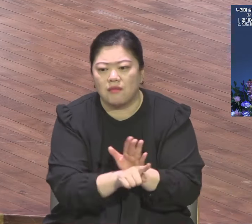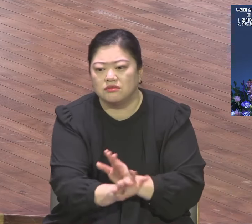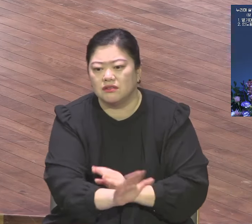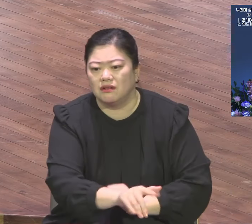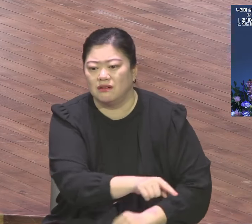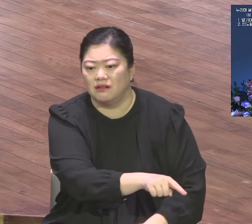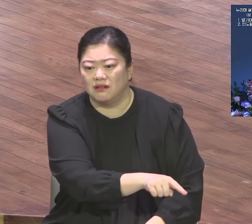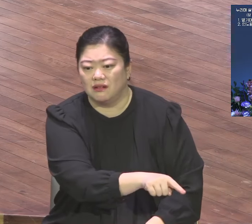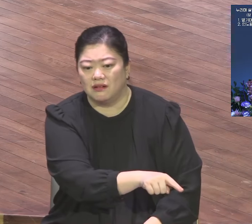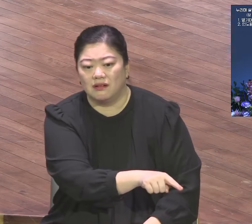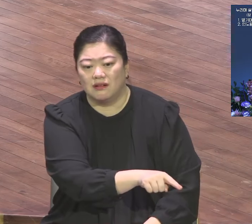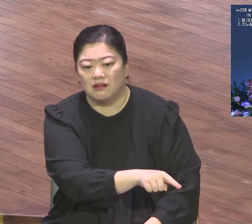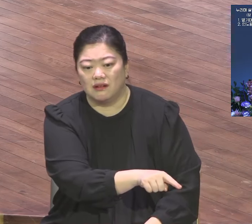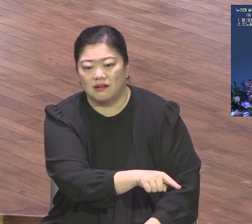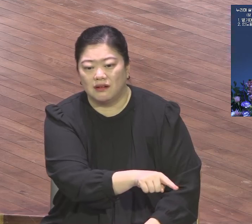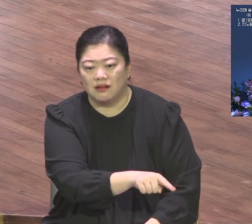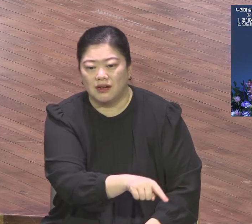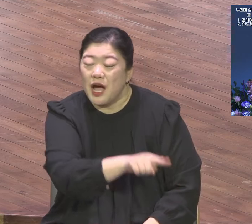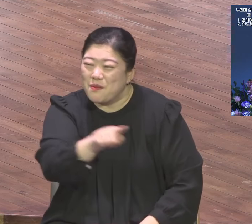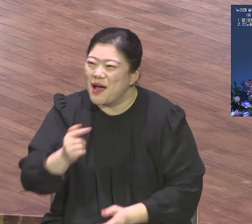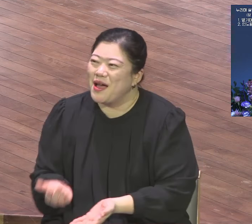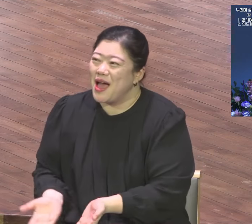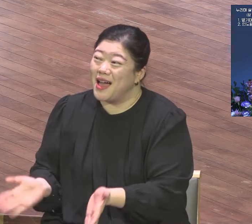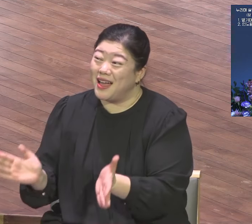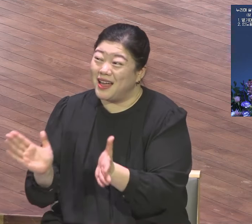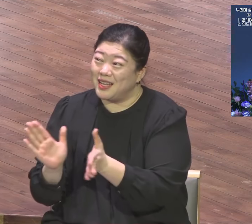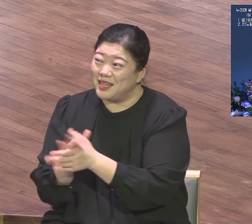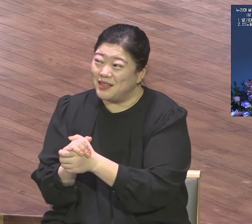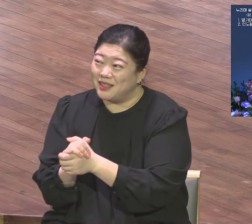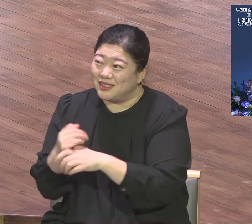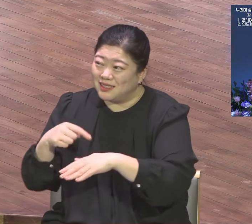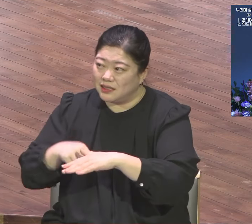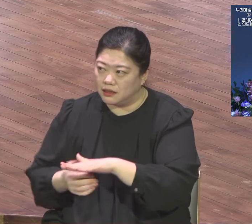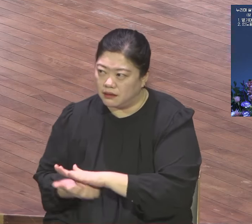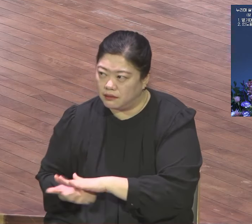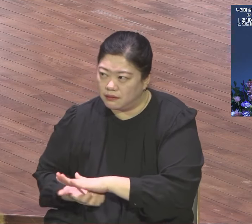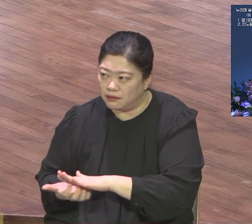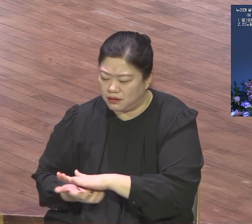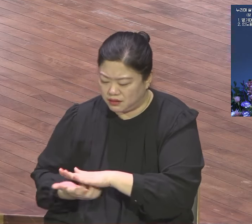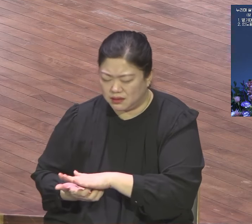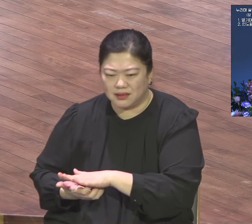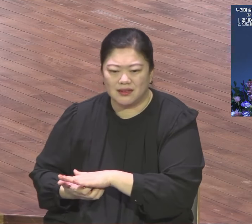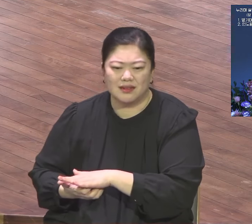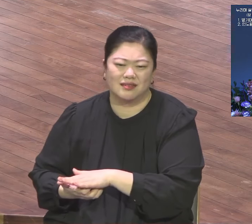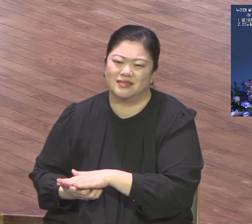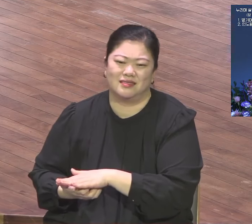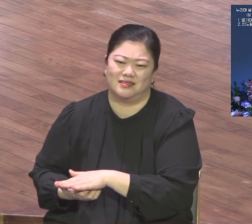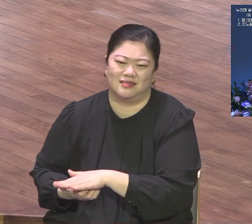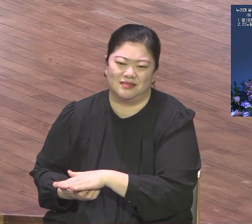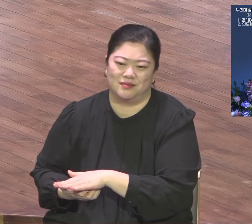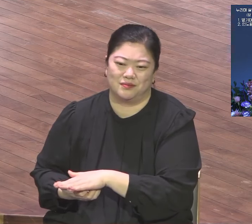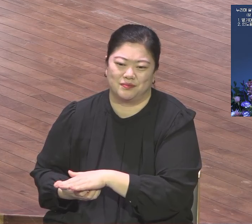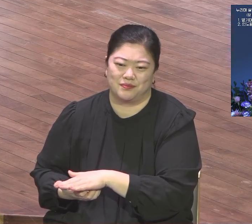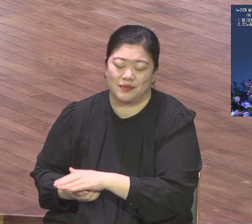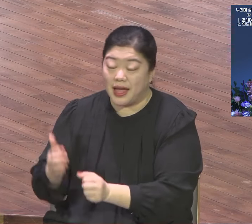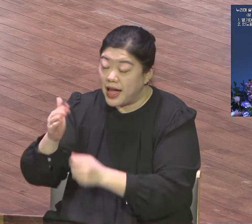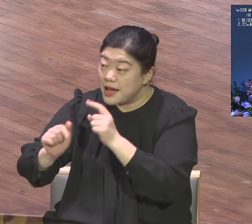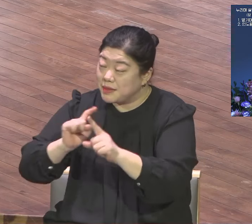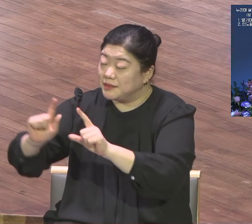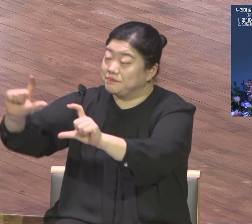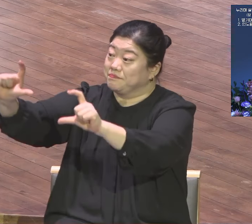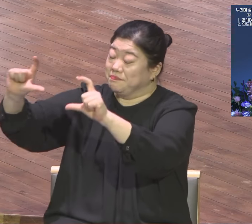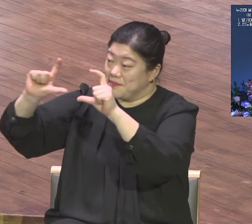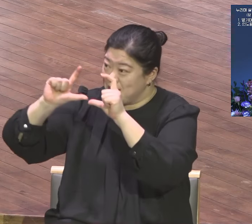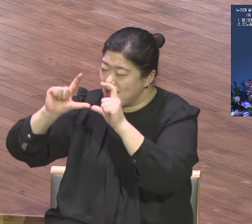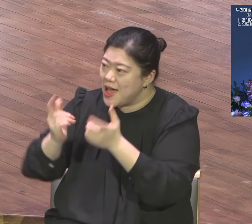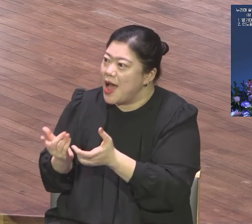판단이지 말씀을 안 잡아요. 그래서 성취될 언약을 선포되는 강단과 어떻게 해요? 24